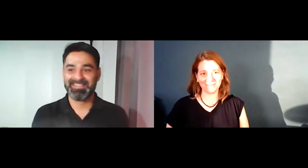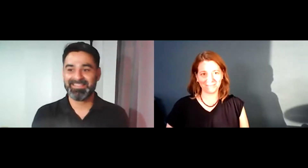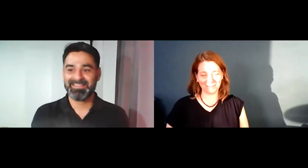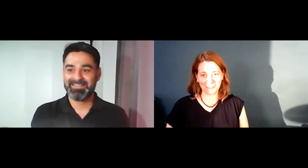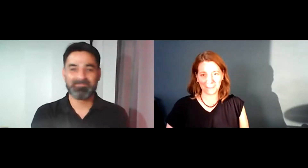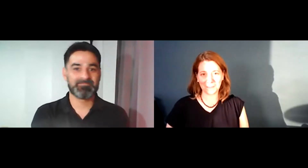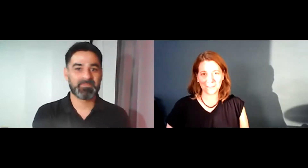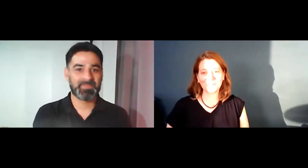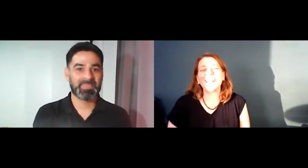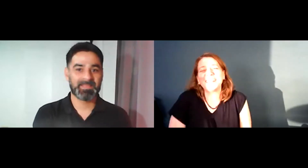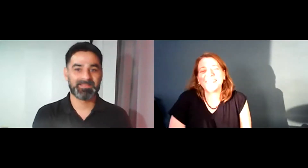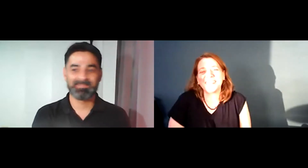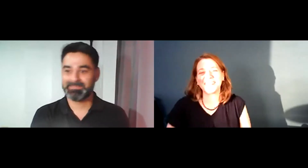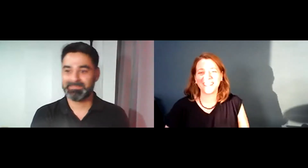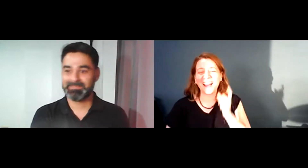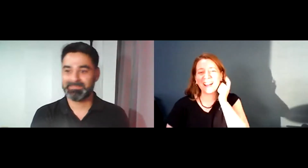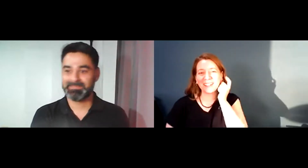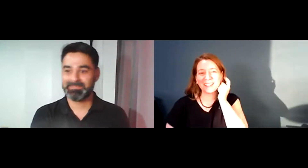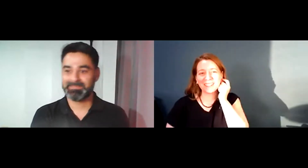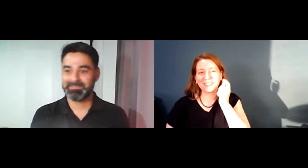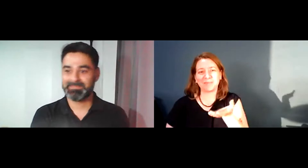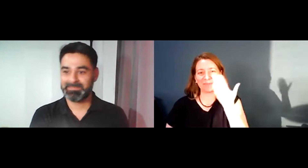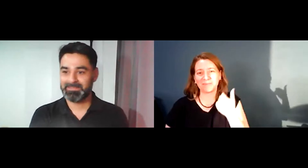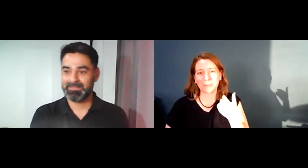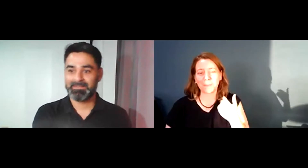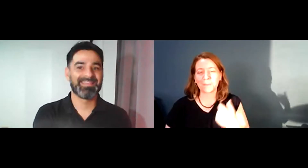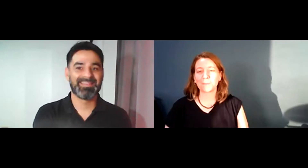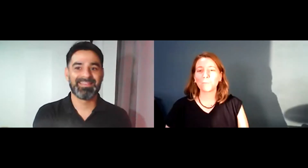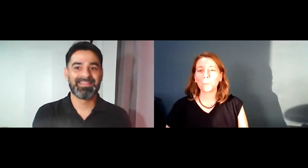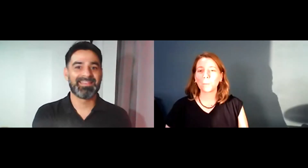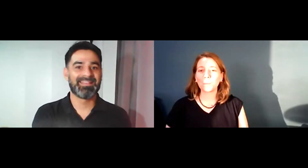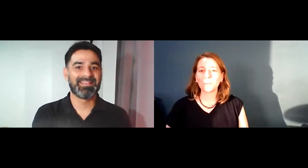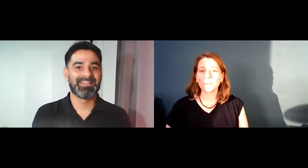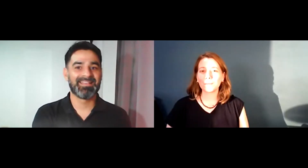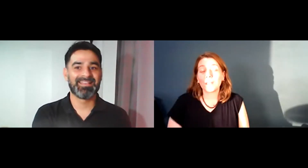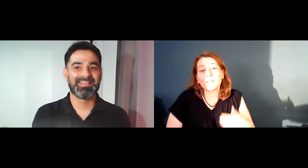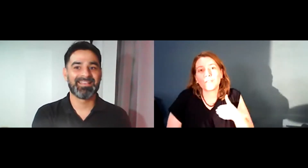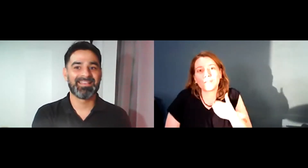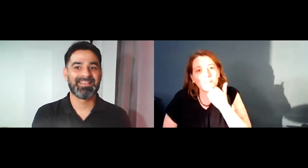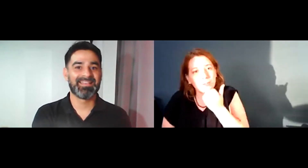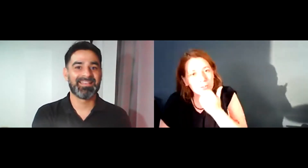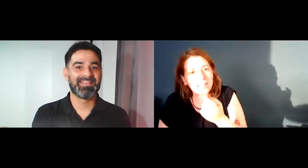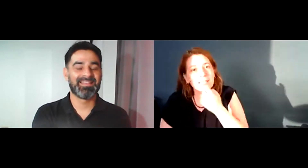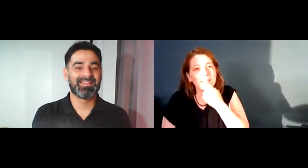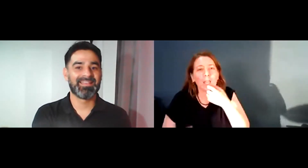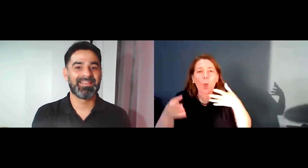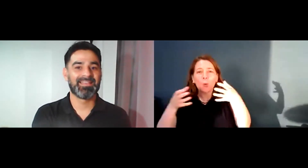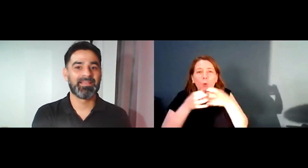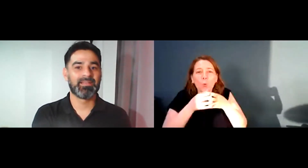que aprender. Yo les dejo, no sé si todo el grupo estará de acuerdo con lo que voy a decir,